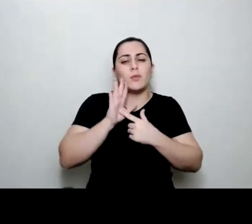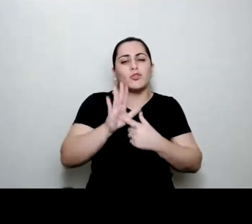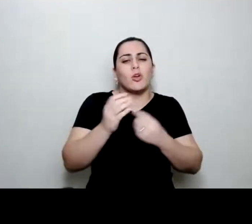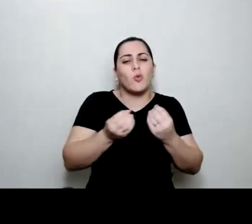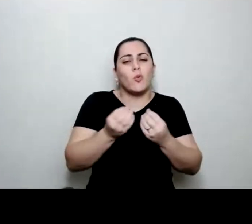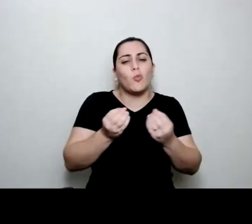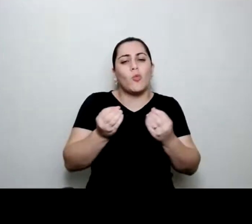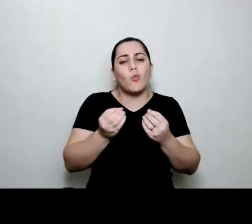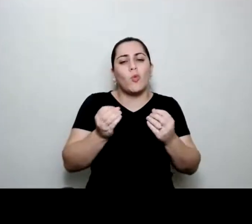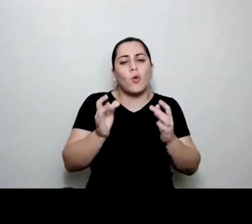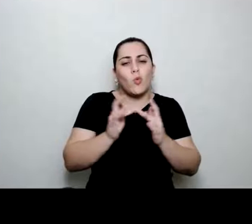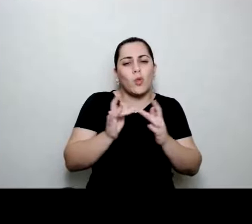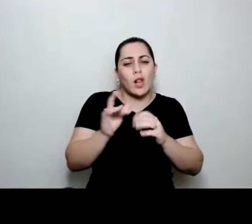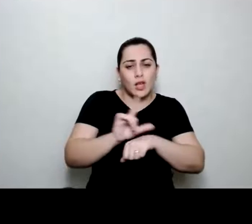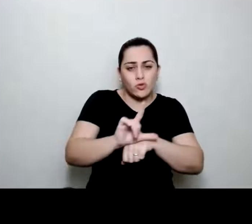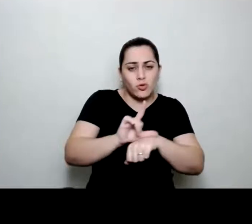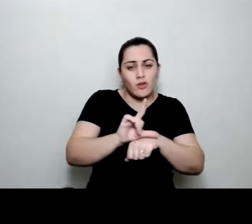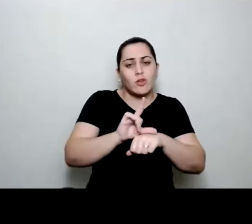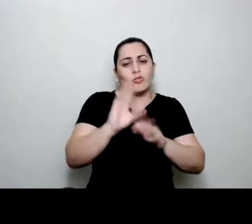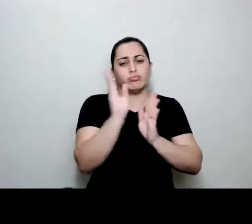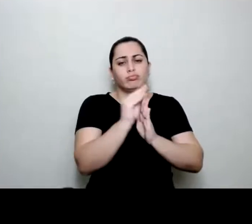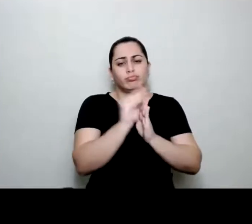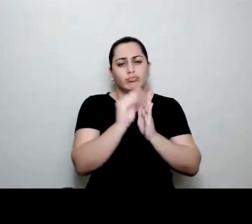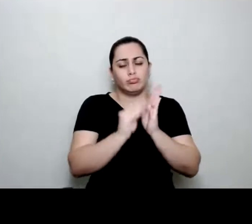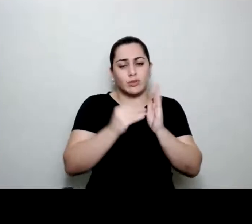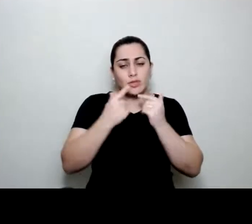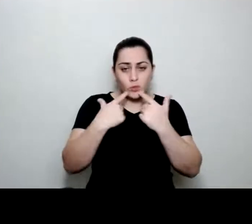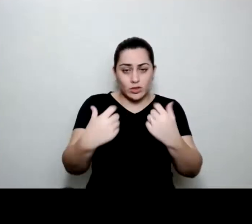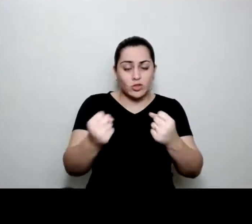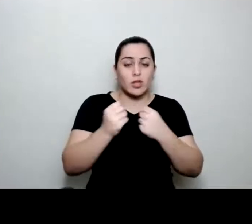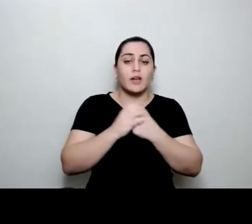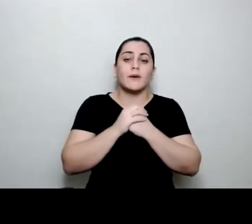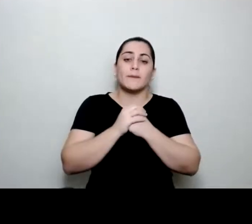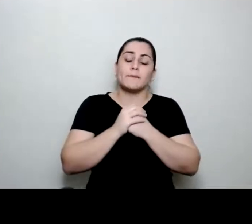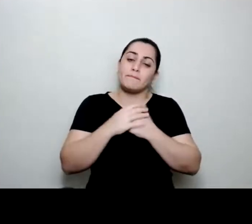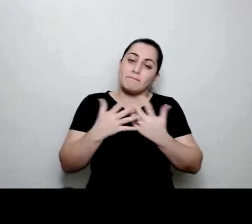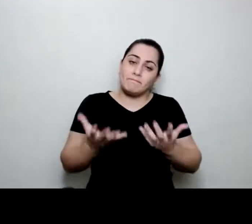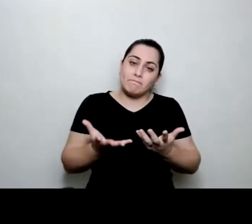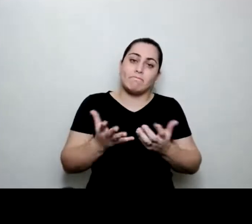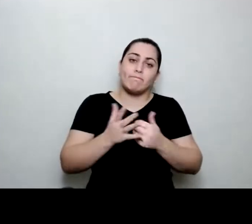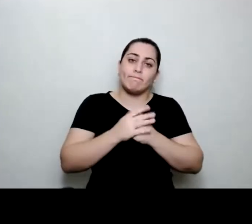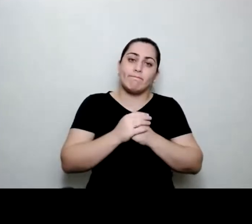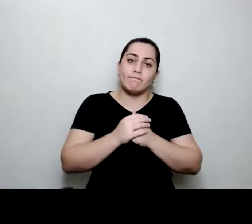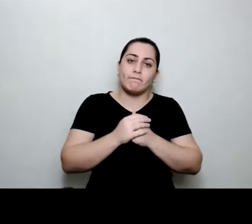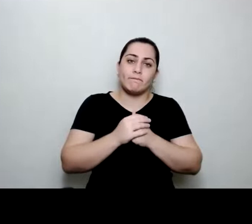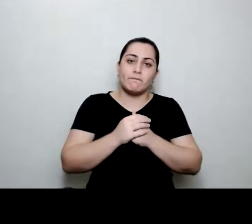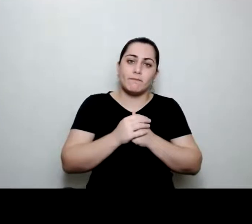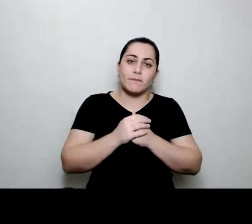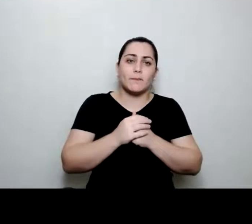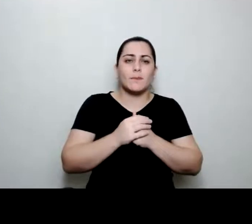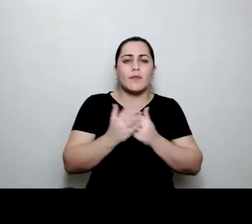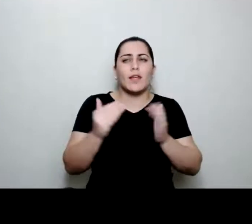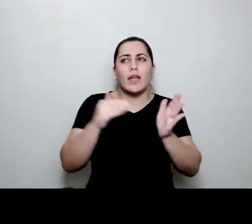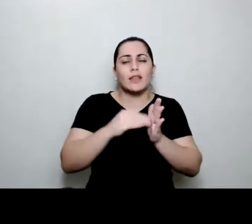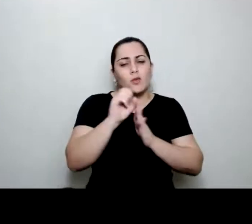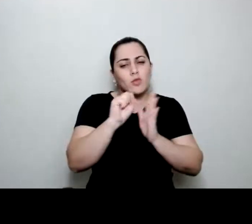da lexicografia com a documentação linguística, bom, até o século